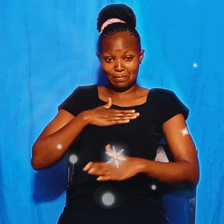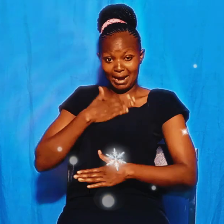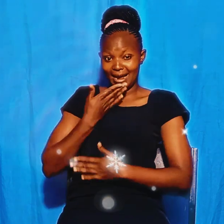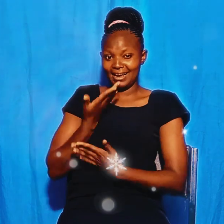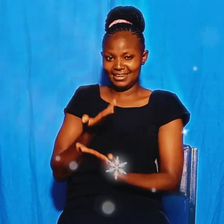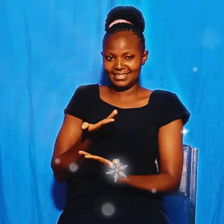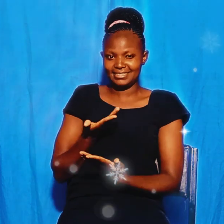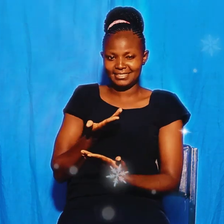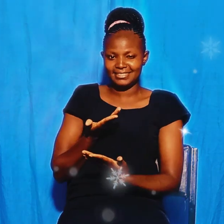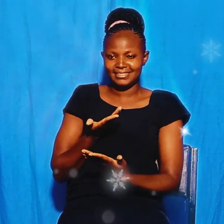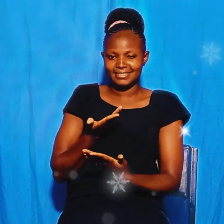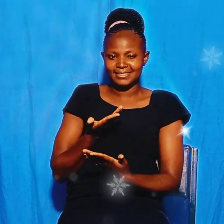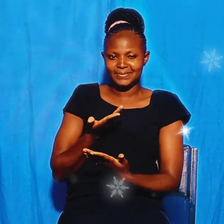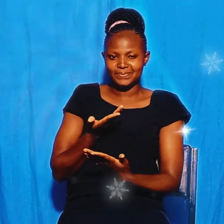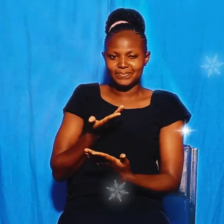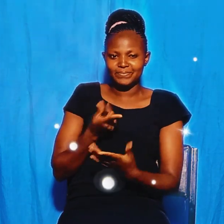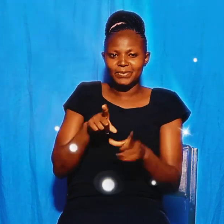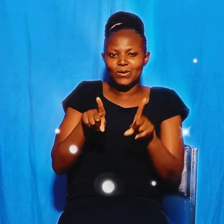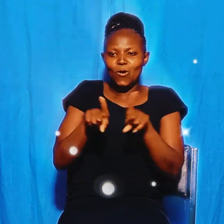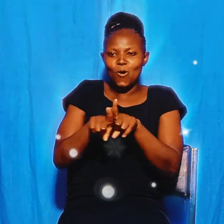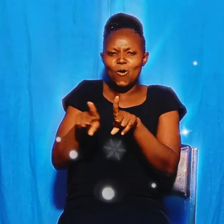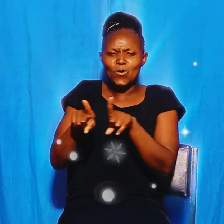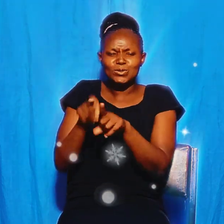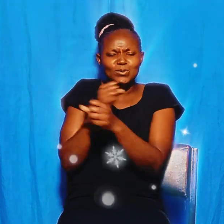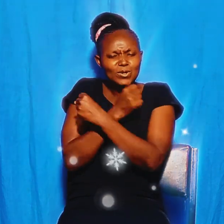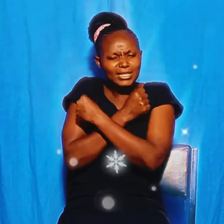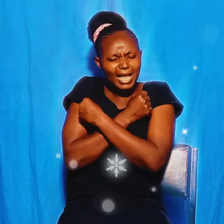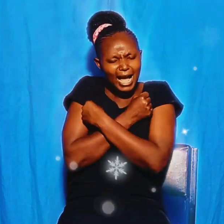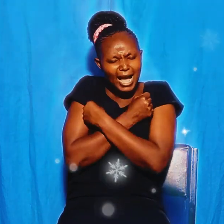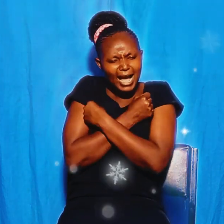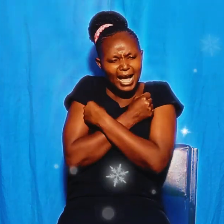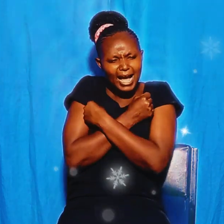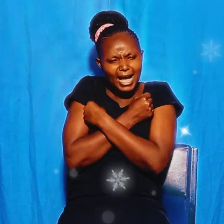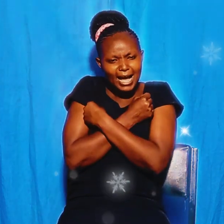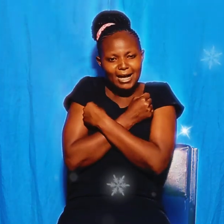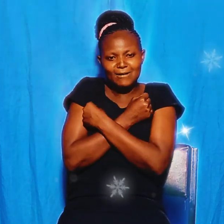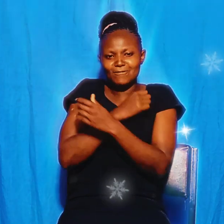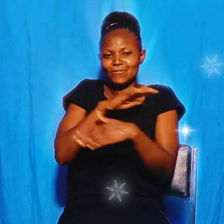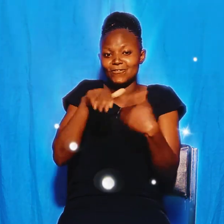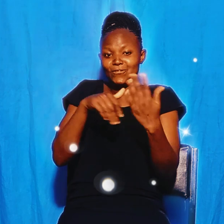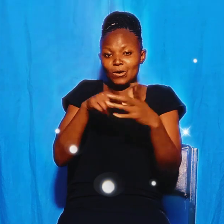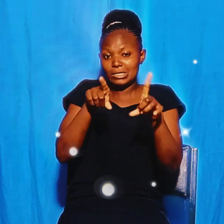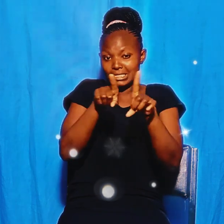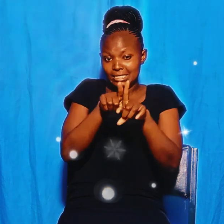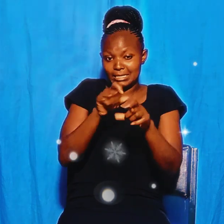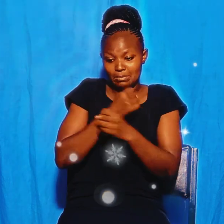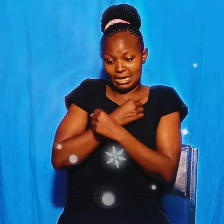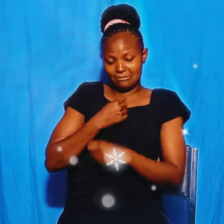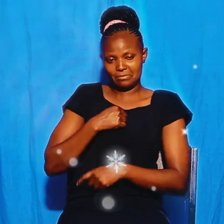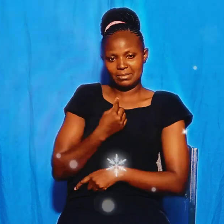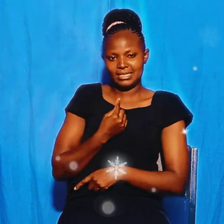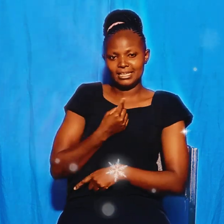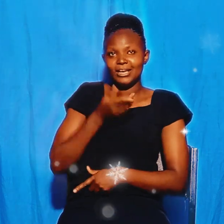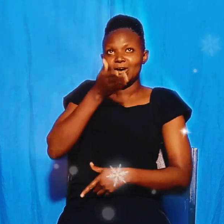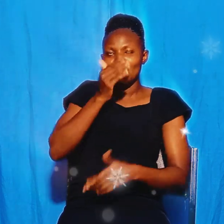mama ende undu mambi ndienye. Ngaiya amathi mena thank you.